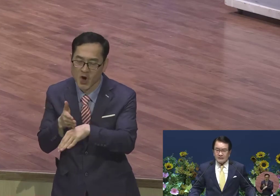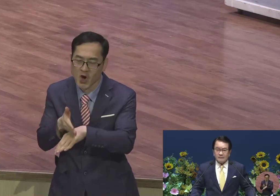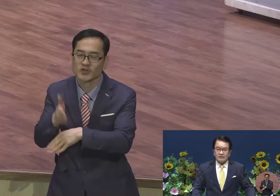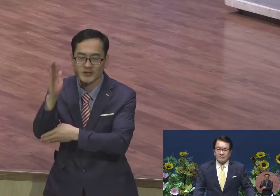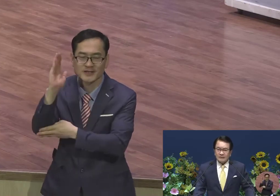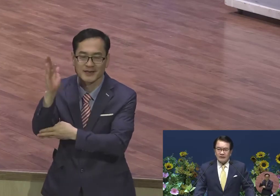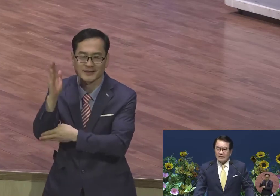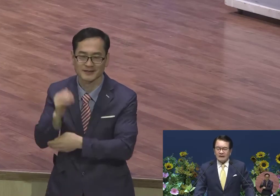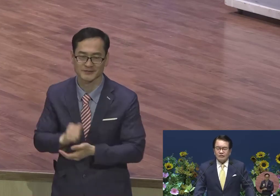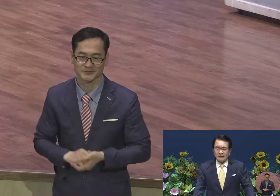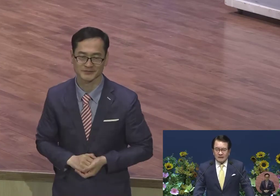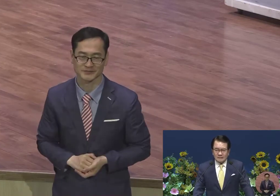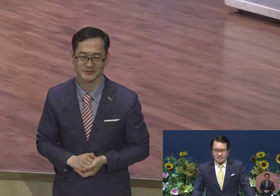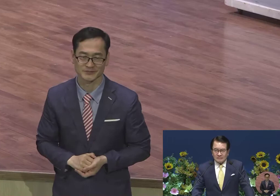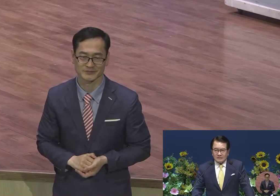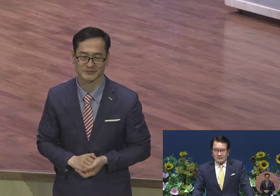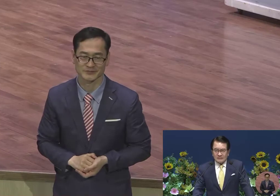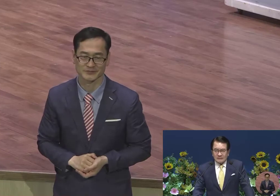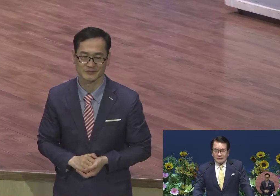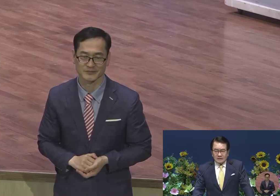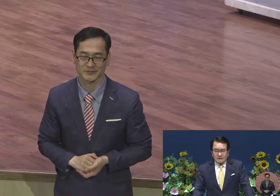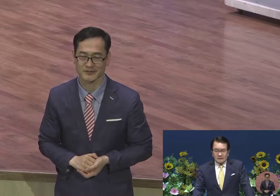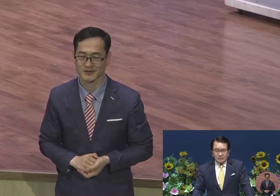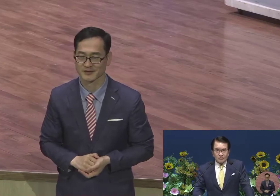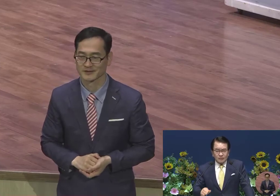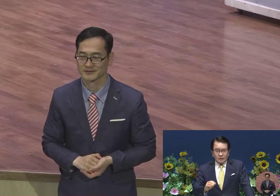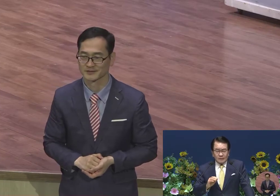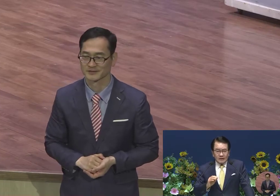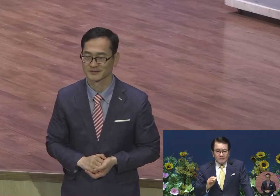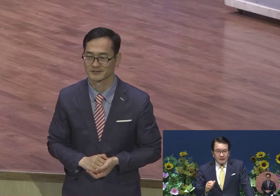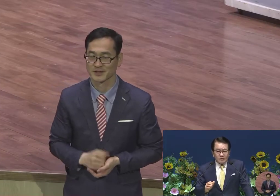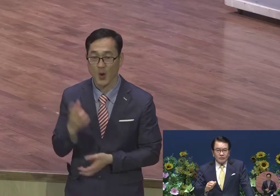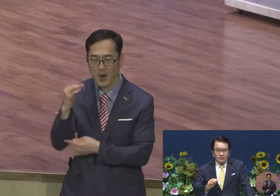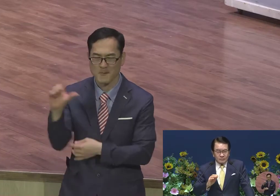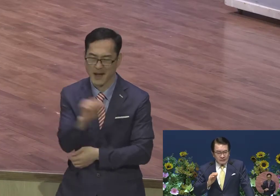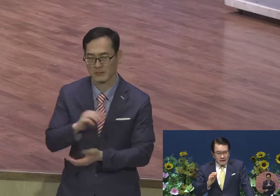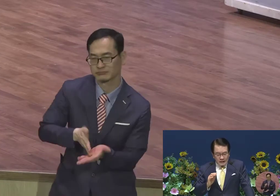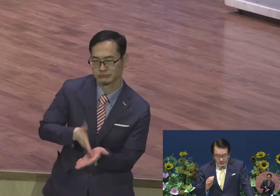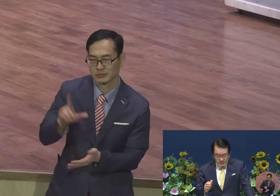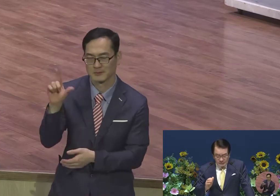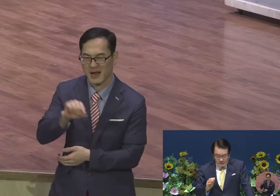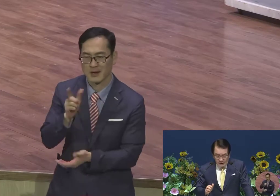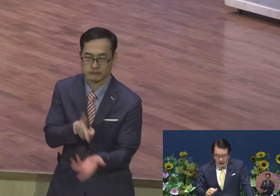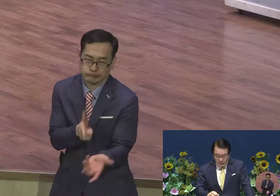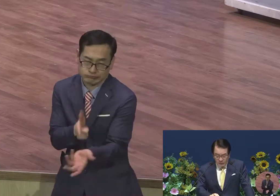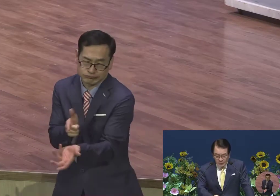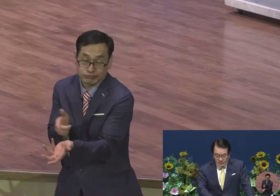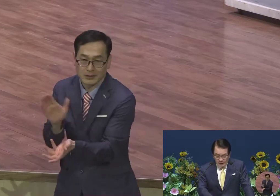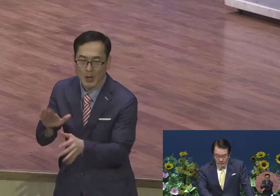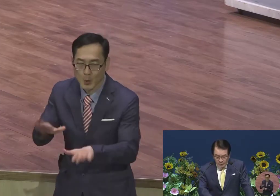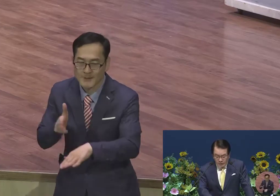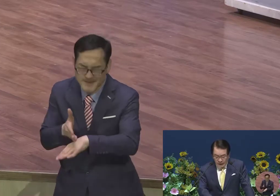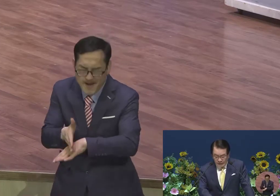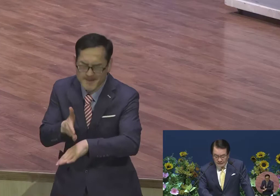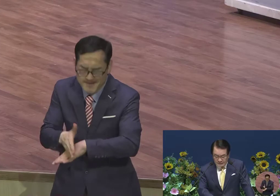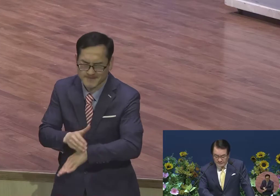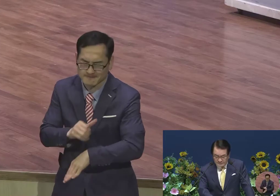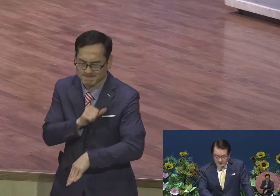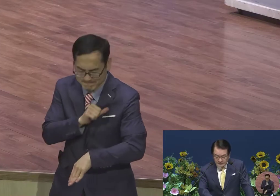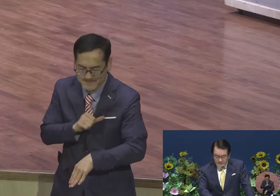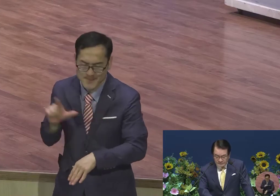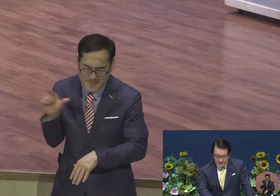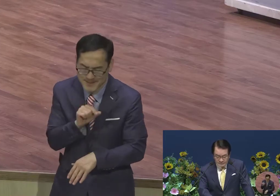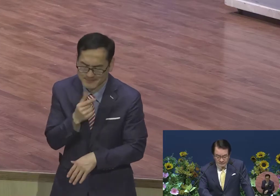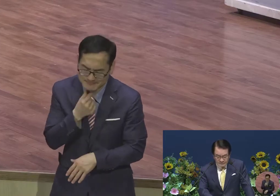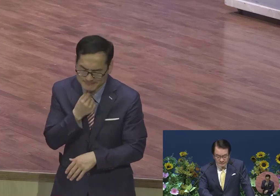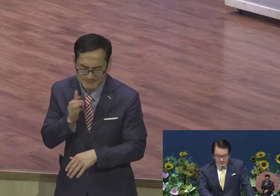젊은 사람들은 느린 거 안 좋아해요. 그래서 제가 좀 속도가 빠른 편인데 오늘 좀 강함을 천천히 하려고 마음 먹고 나왔어요.